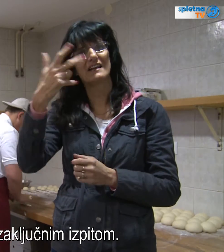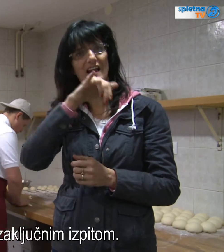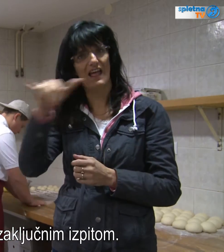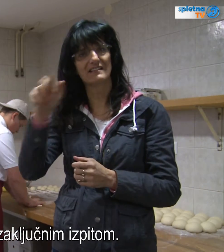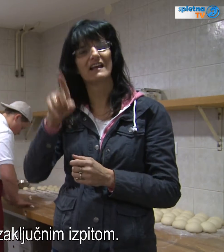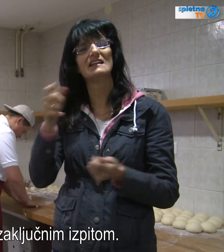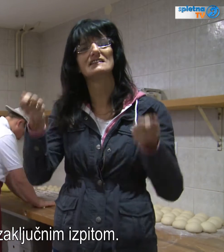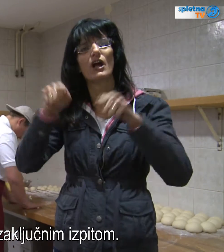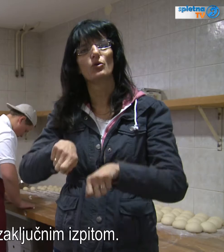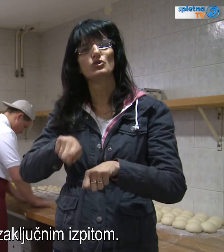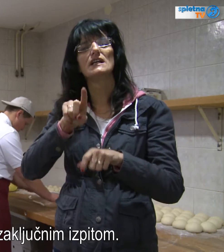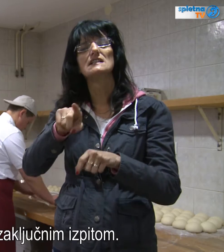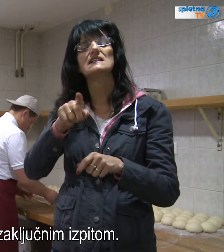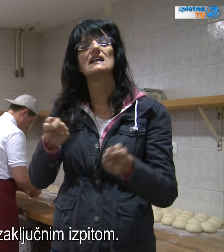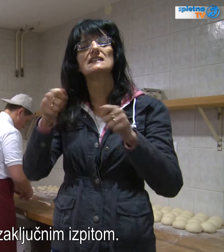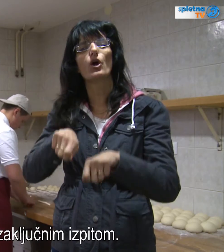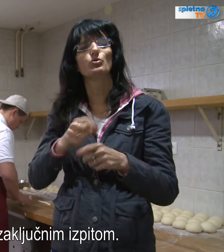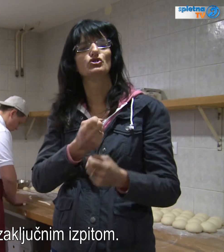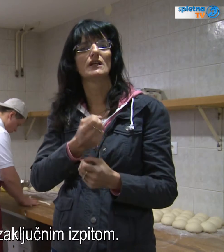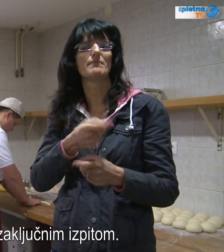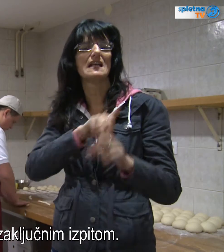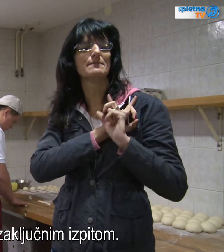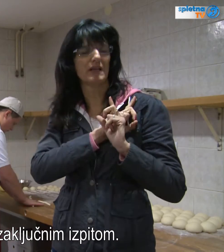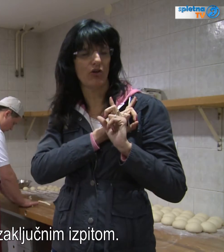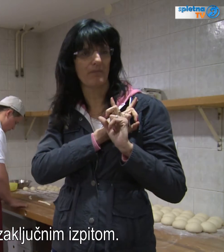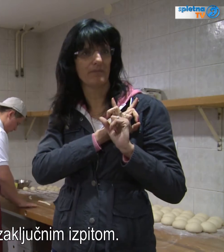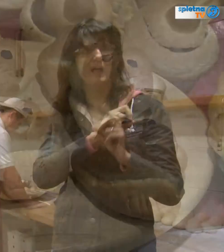z zaključnim izpitom.